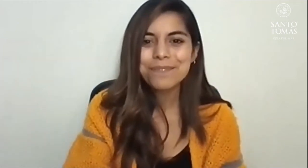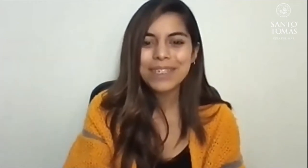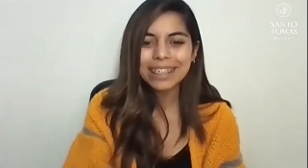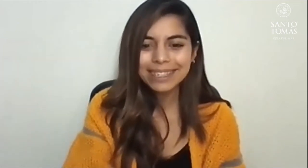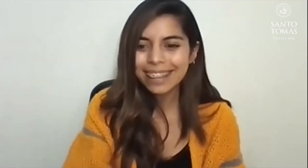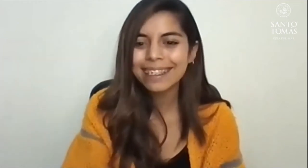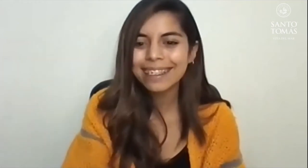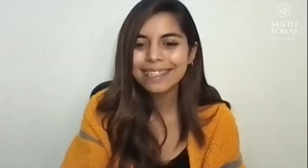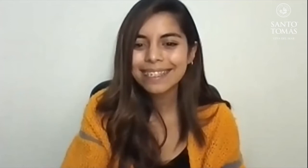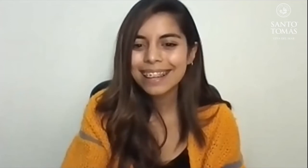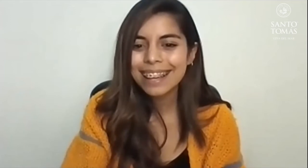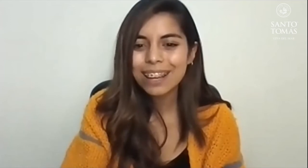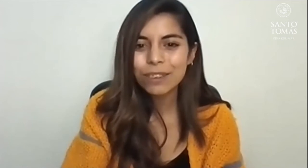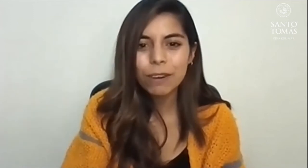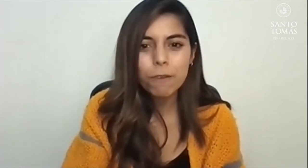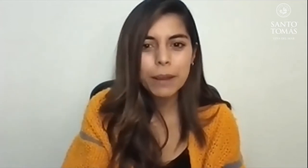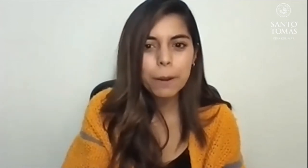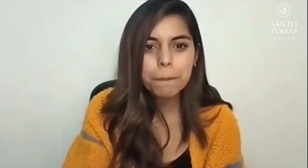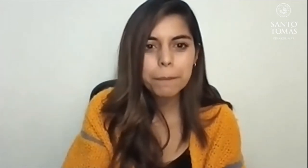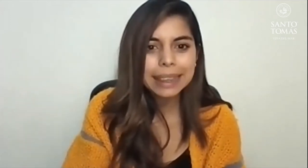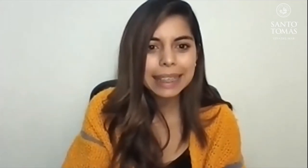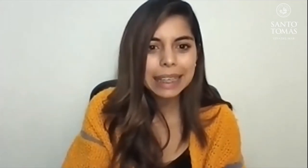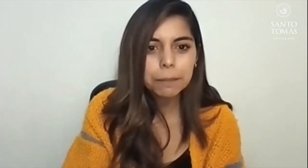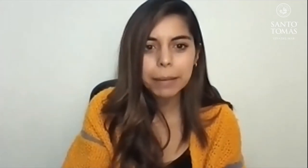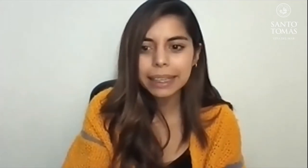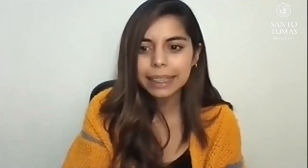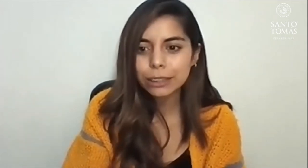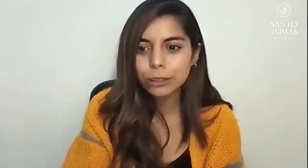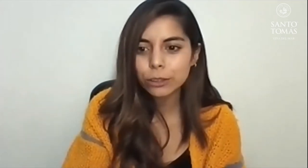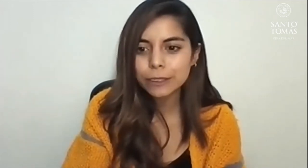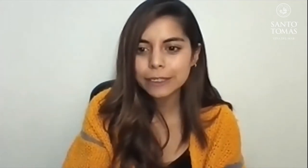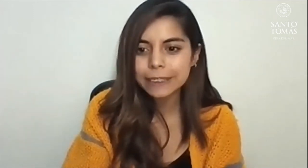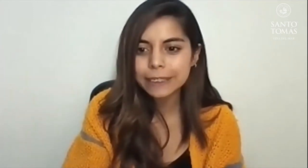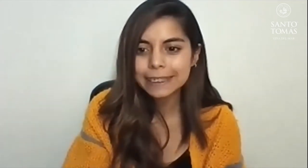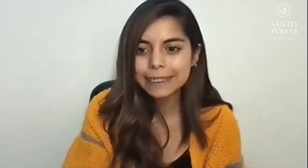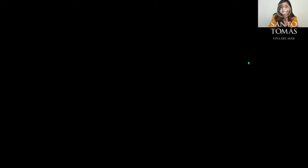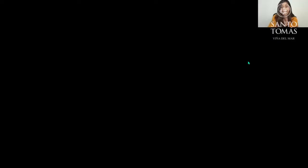¿vieron? Les voy a volver a compartir la imagen entonces.